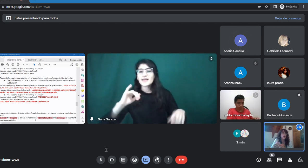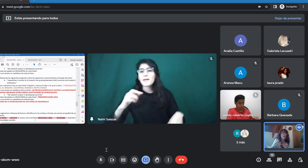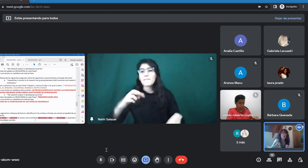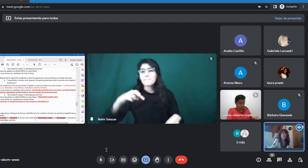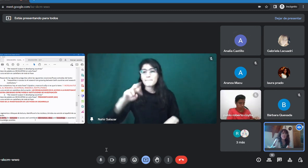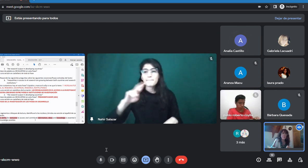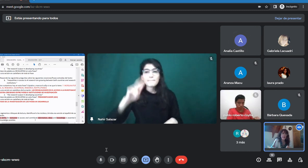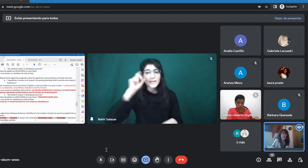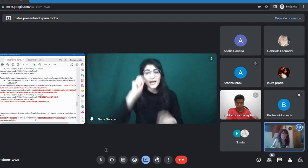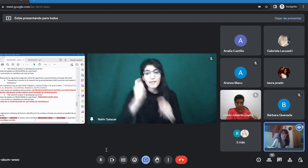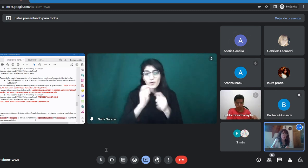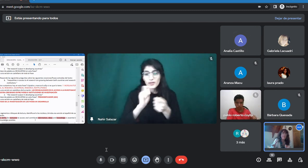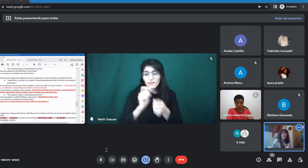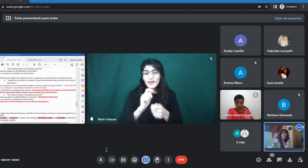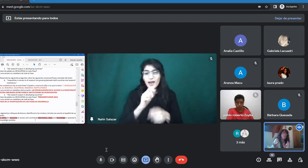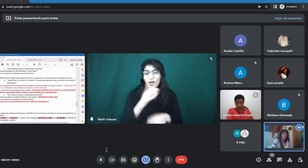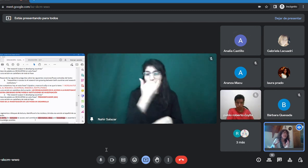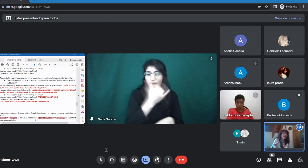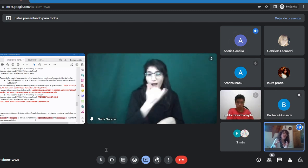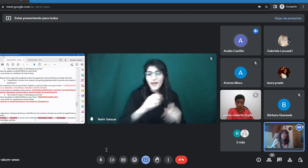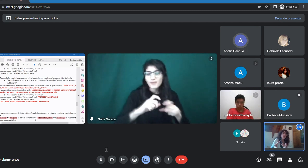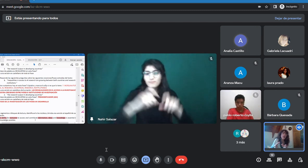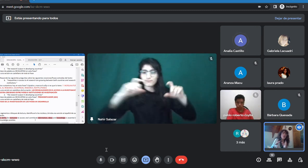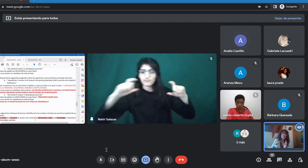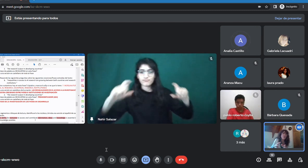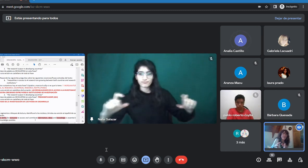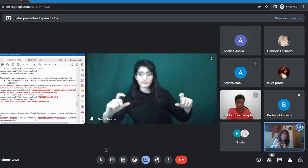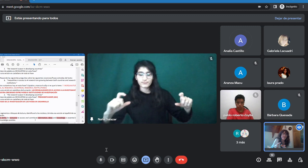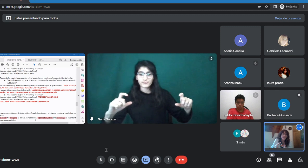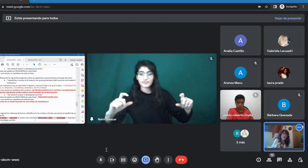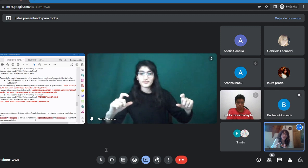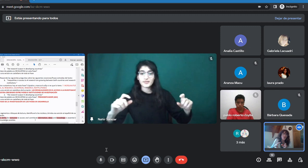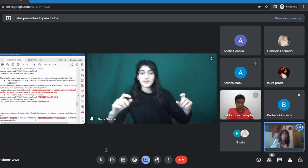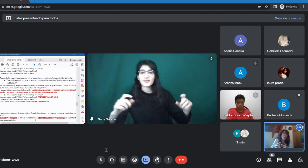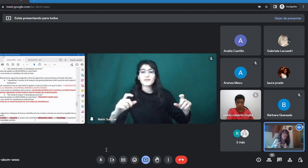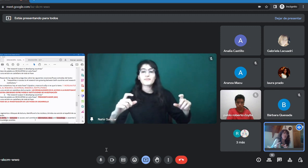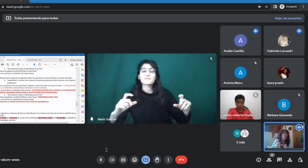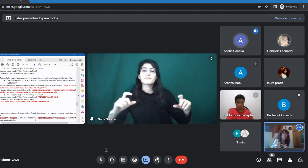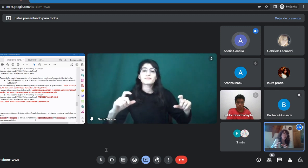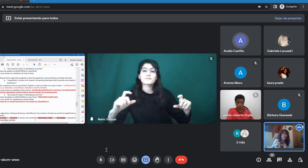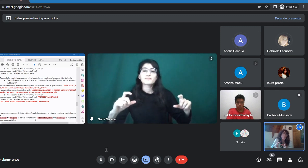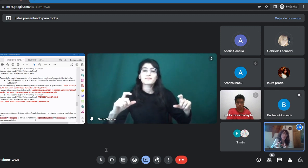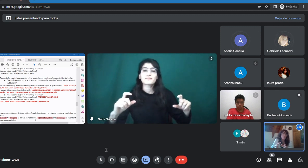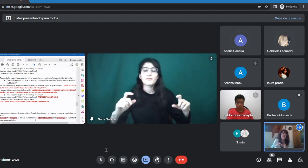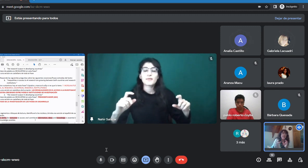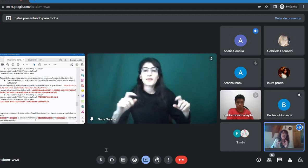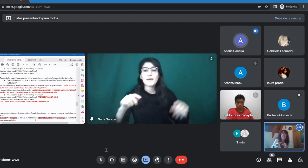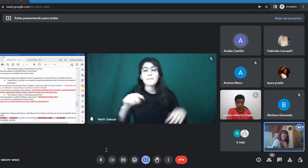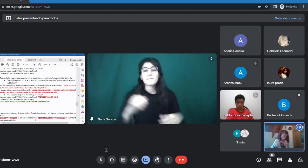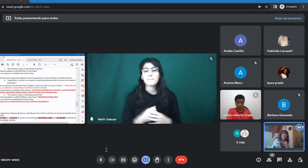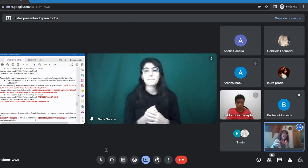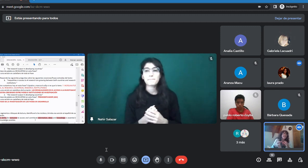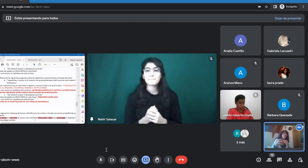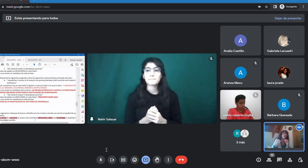o que los anoten separados. Pero mientras reconozcan los tres